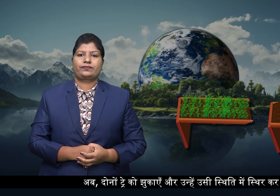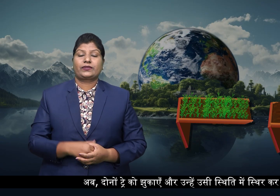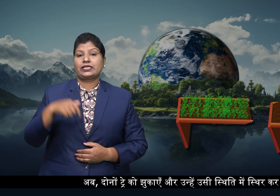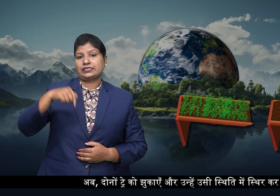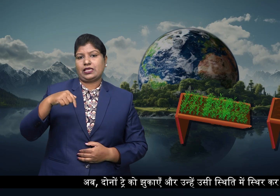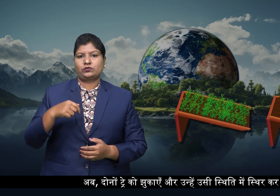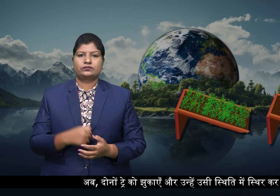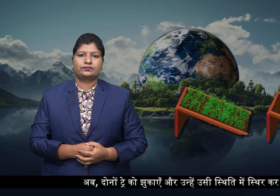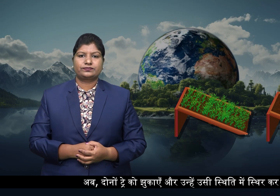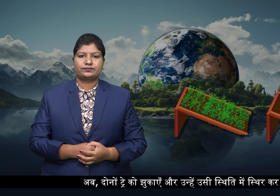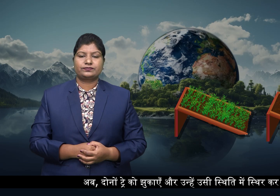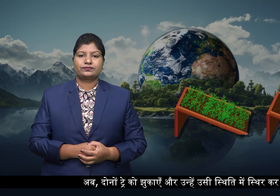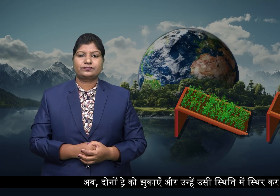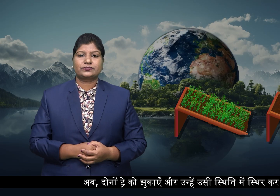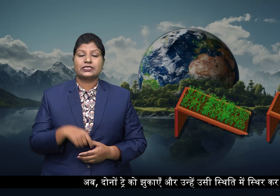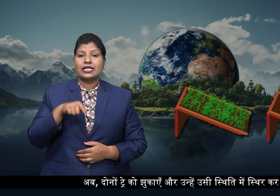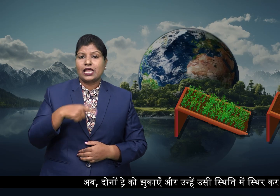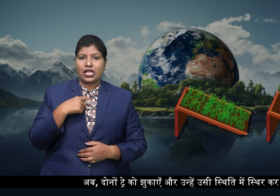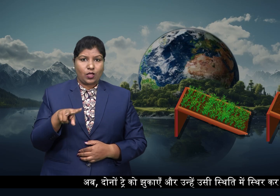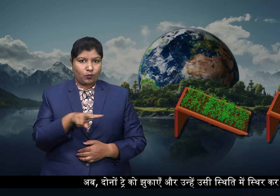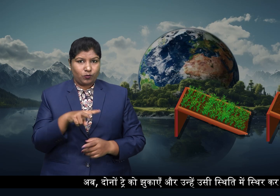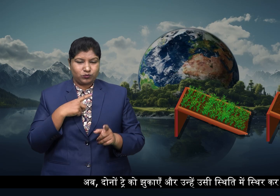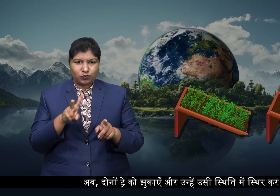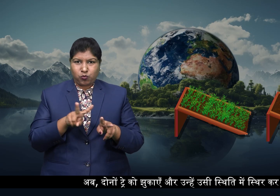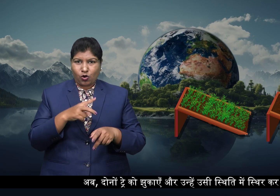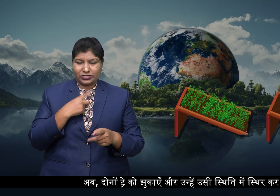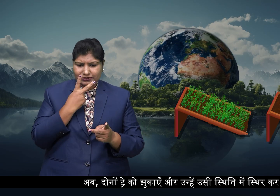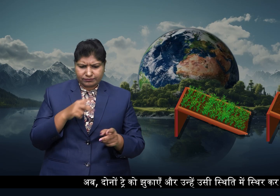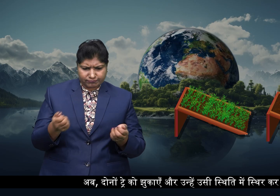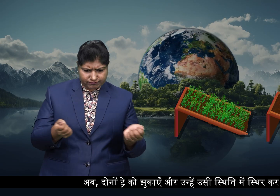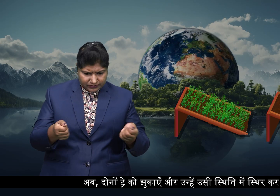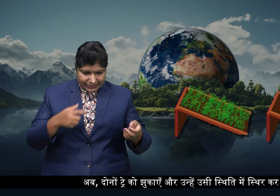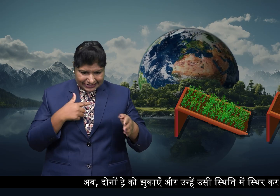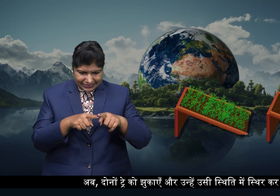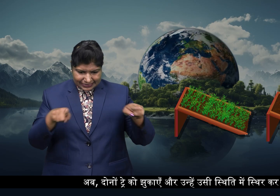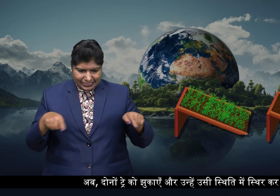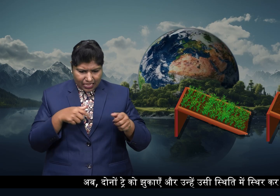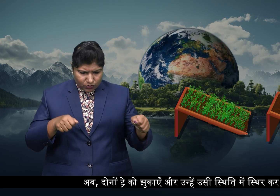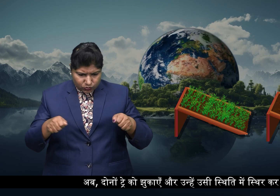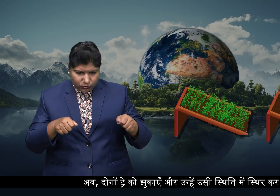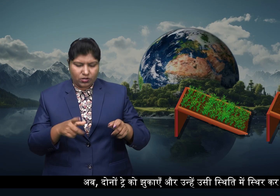अब दोनों ट्रे को झुकाएं और उन्हें उसी स्थिति में स्थिर कर दें।